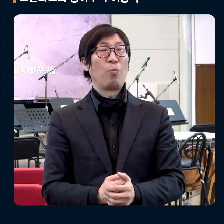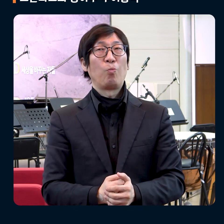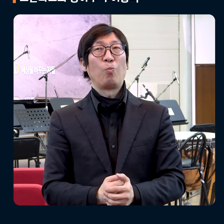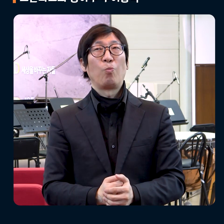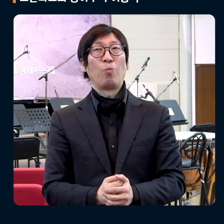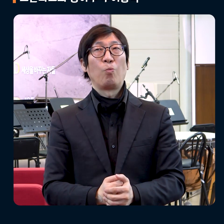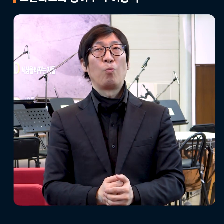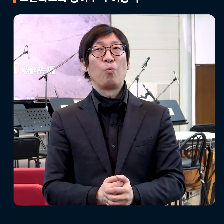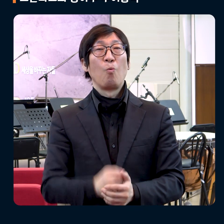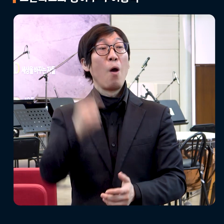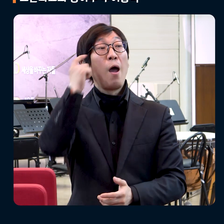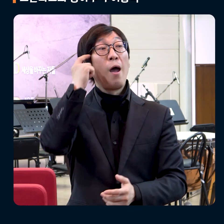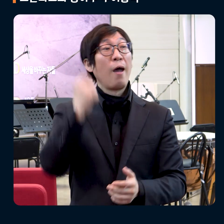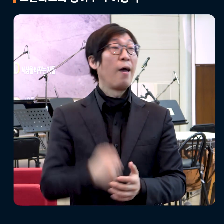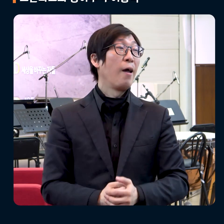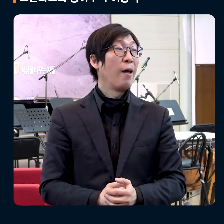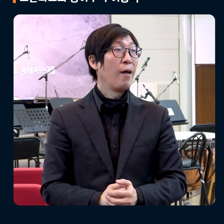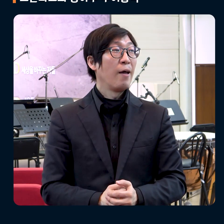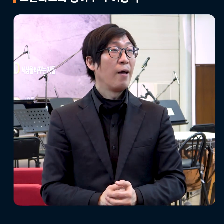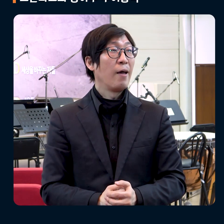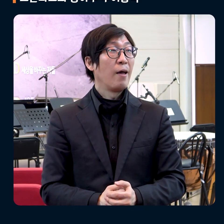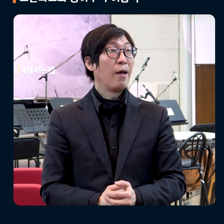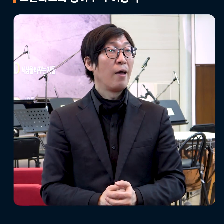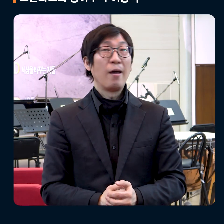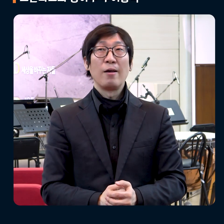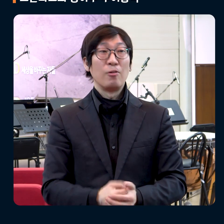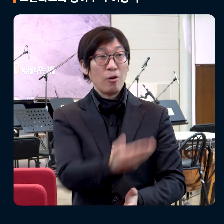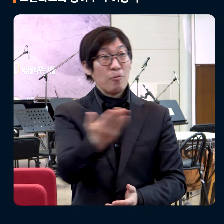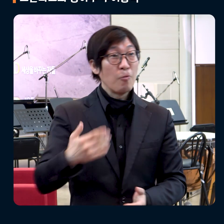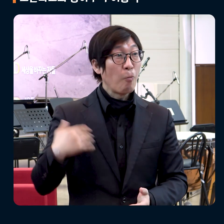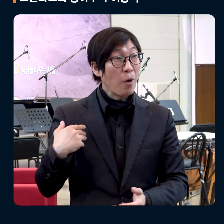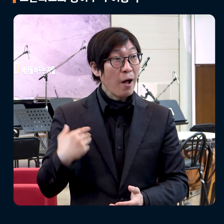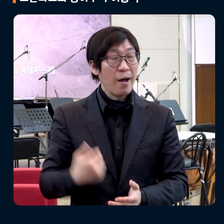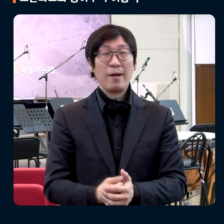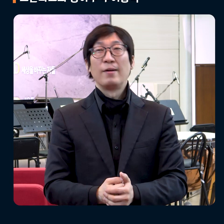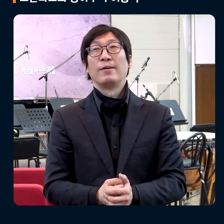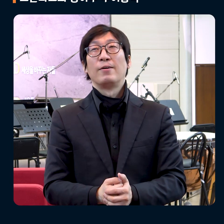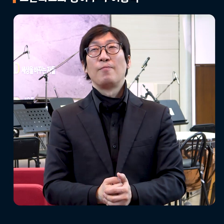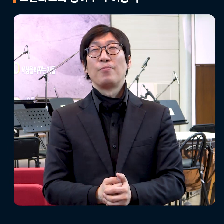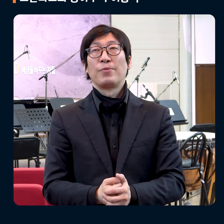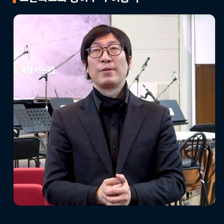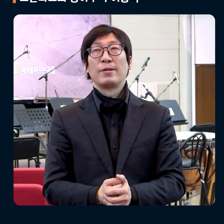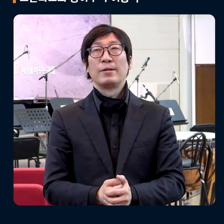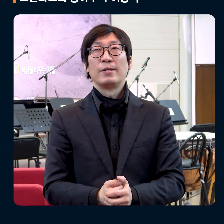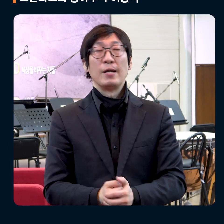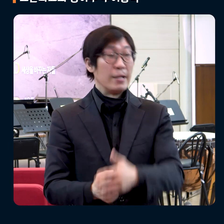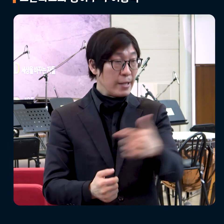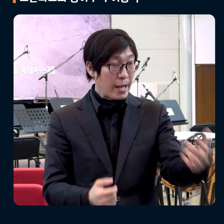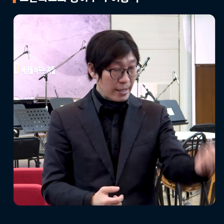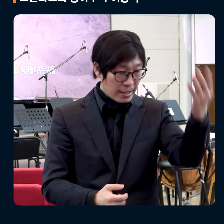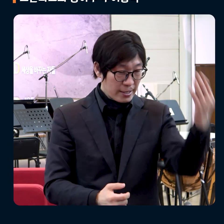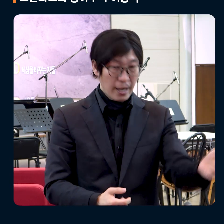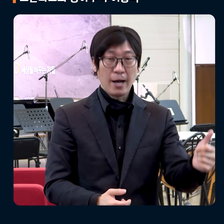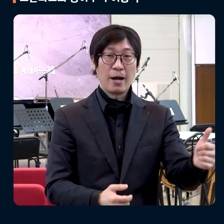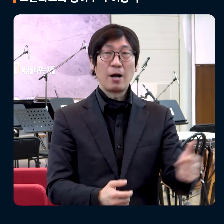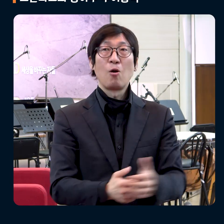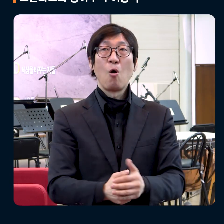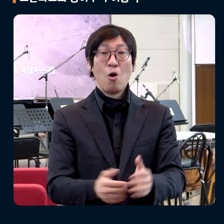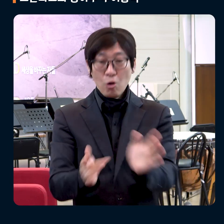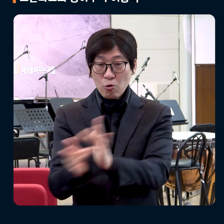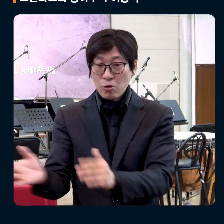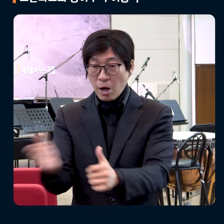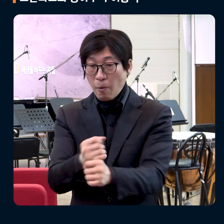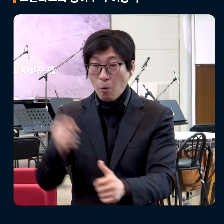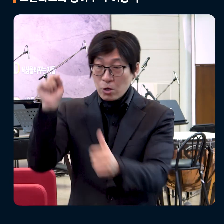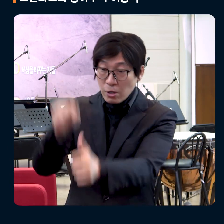잡았습니다. 왜 못 잡은지 아십니까? 모르시겠죠? 그래서 그 보낸 대제사장들과 바리새인도 물어봤습니다.